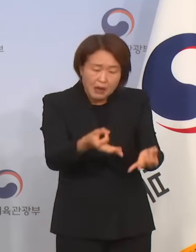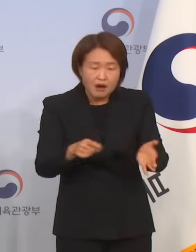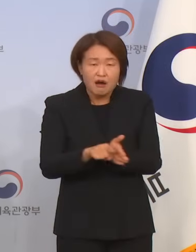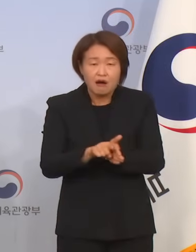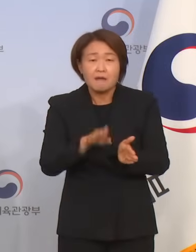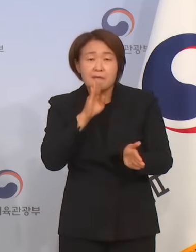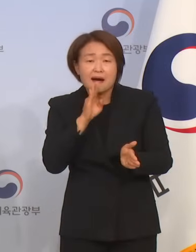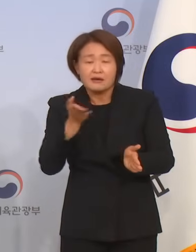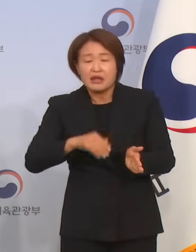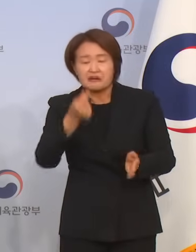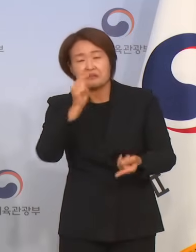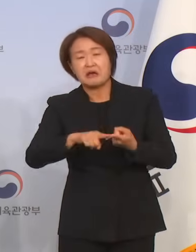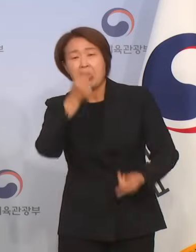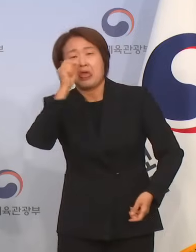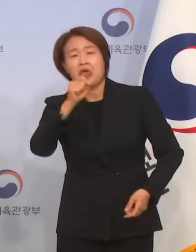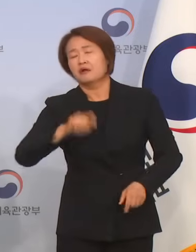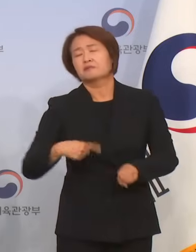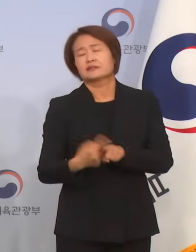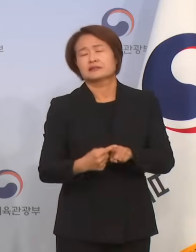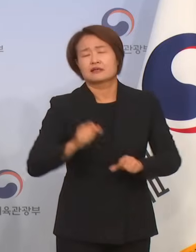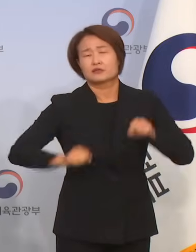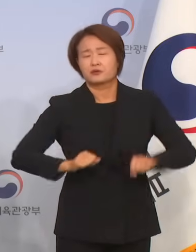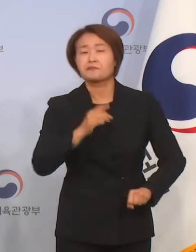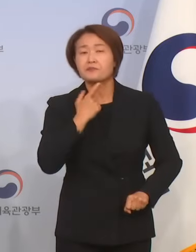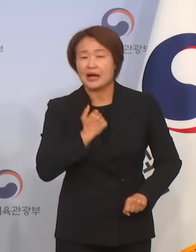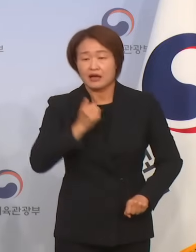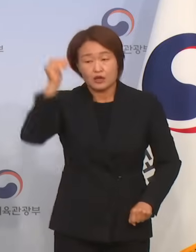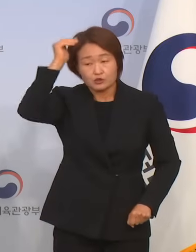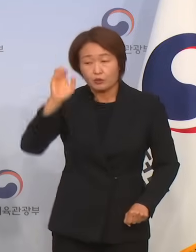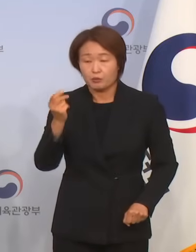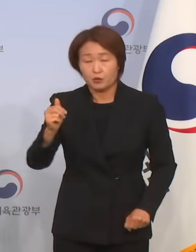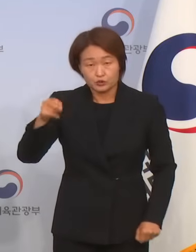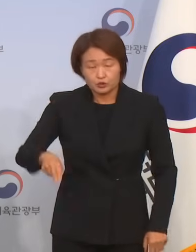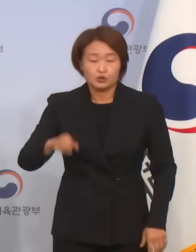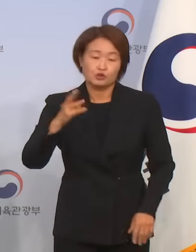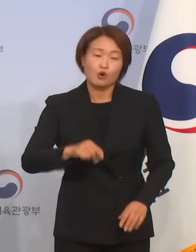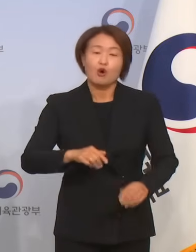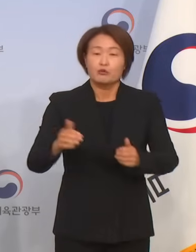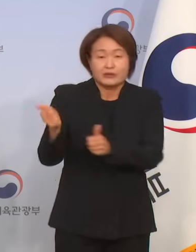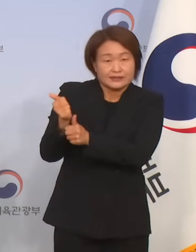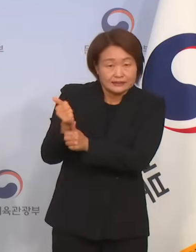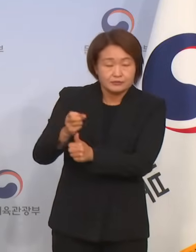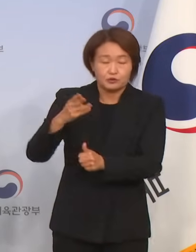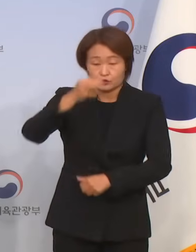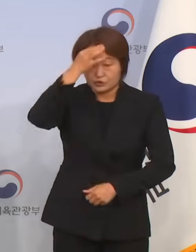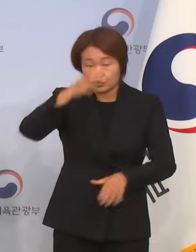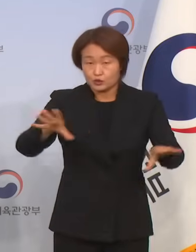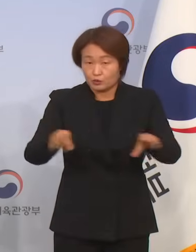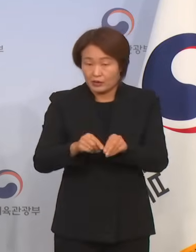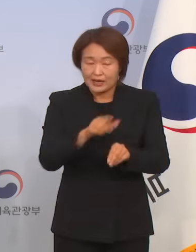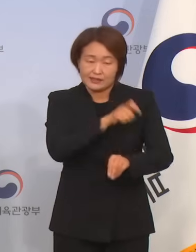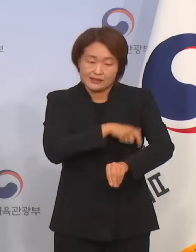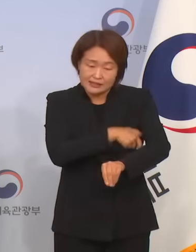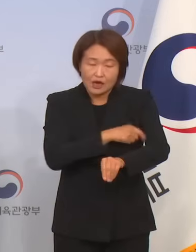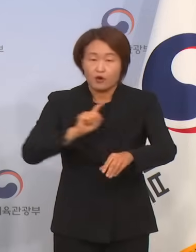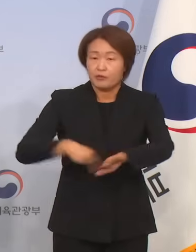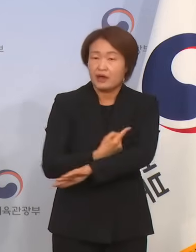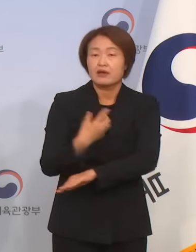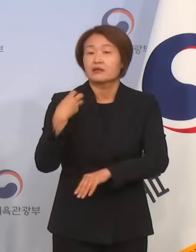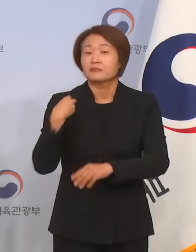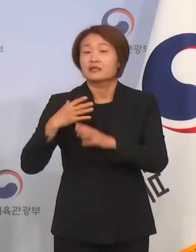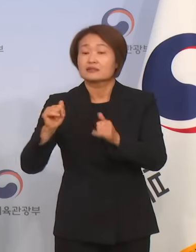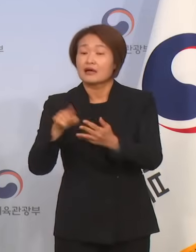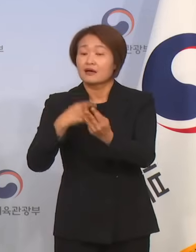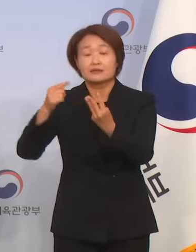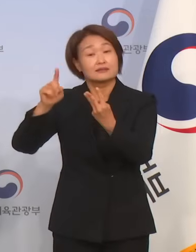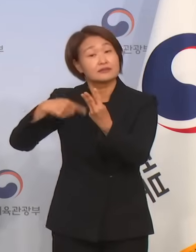보였습니다. 이에 대하여 정몽규 회장, 상근 부회장, 기술 총괄 이사 등 주요 관련자